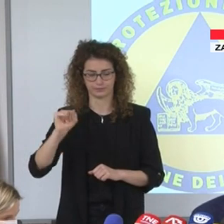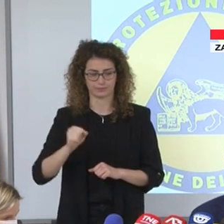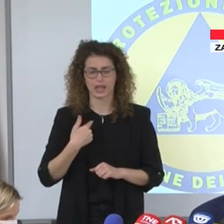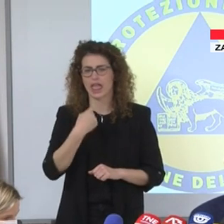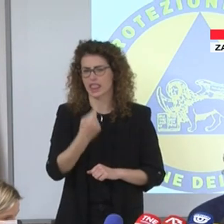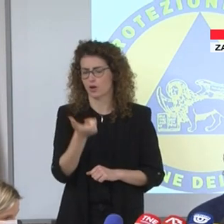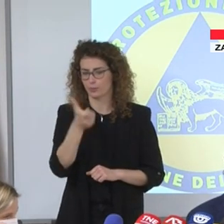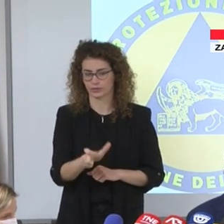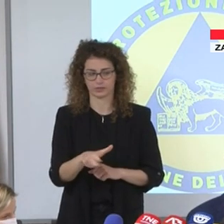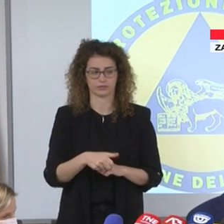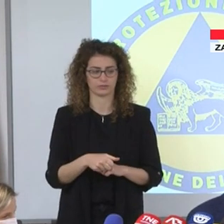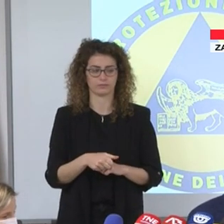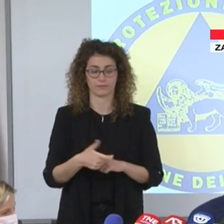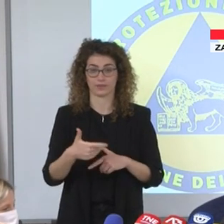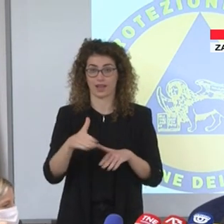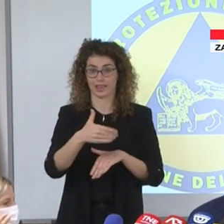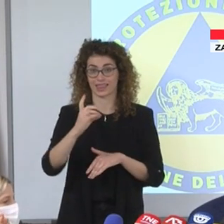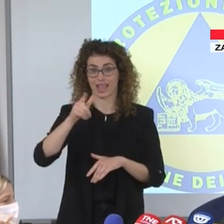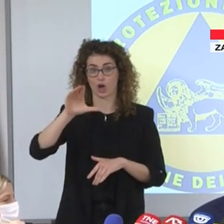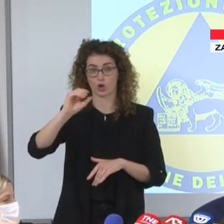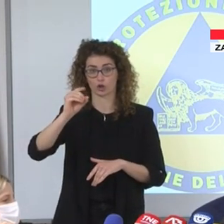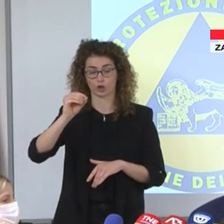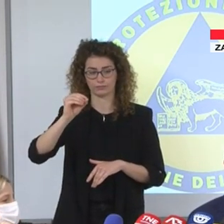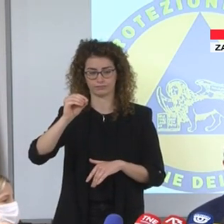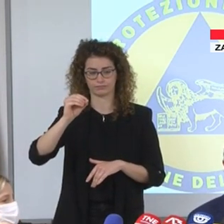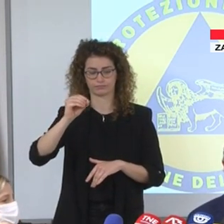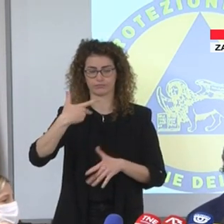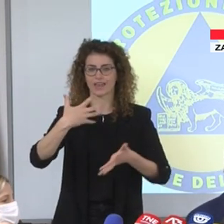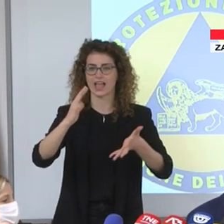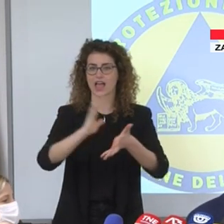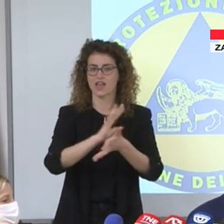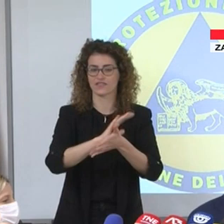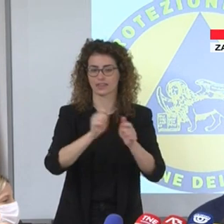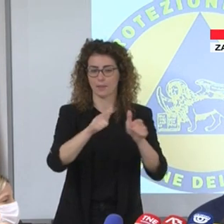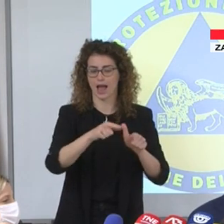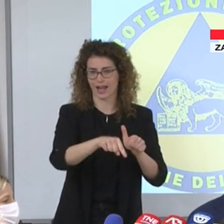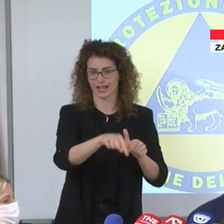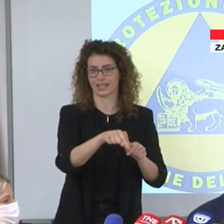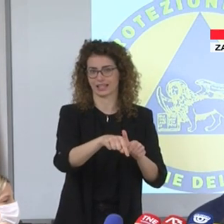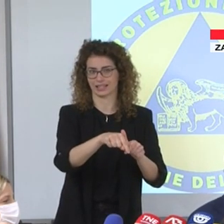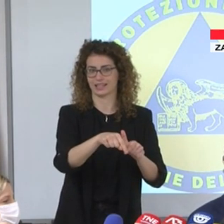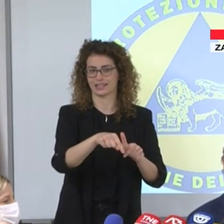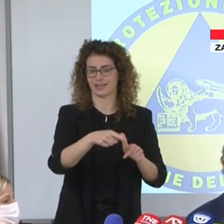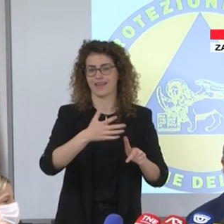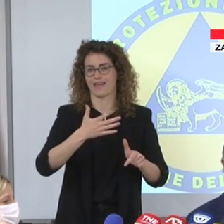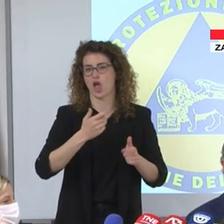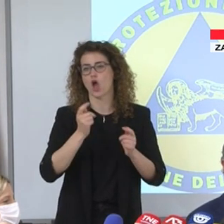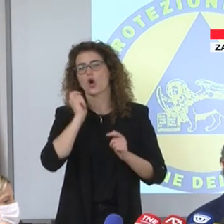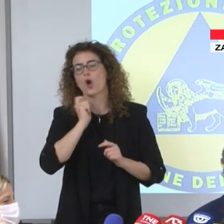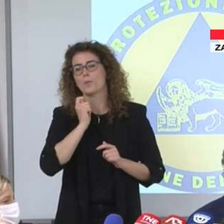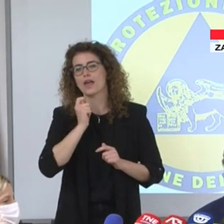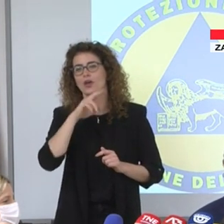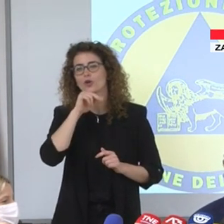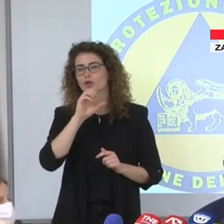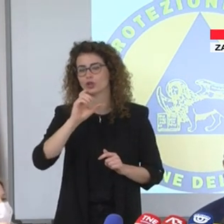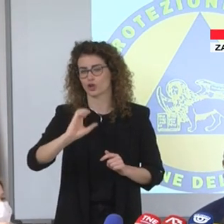Perché ve lo dico? Perché a Canale d'Agordo, nella grande festa del paese che hanno fatto domenica per i 103 anni di nonna Giulia, è venuto